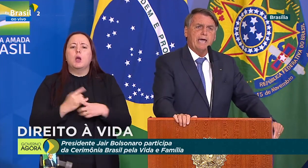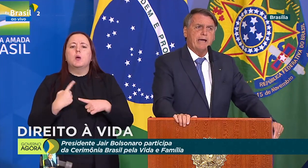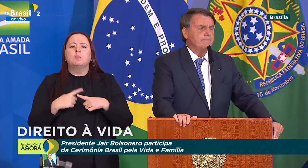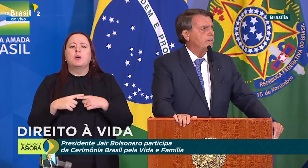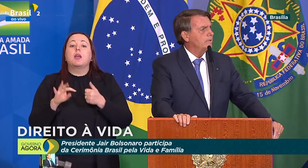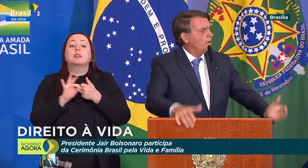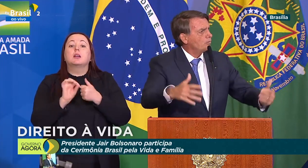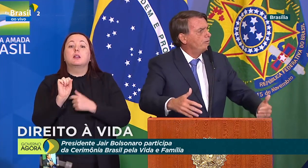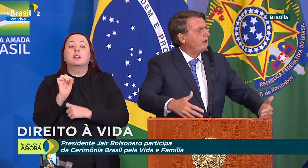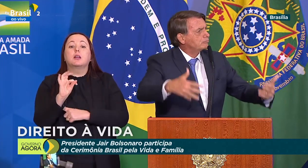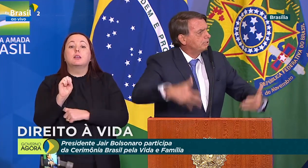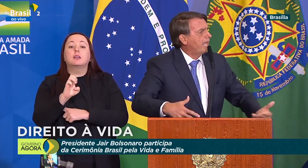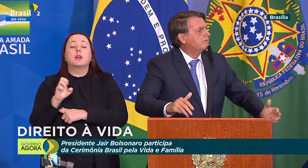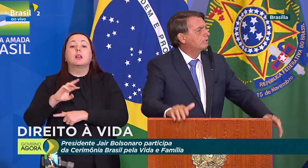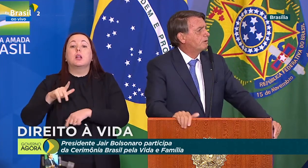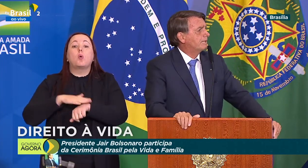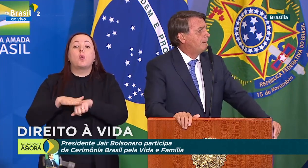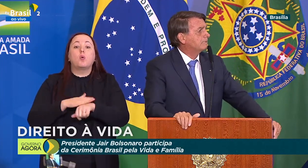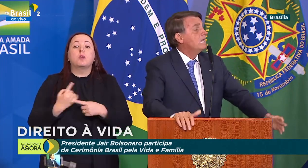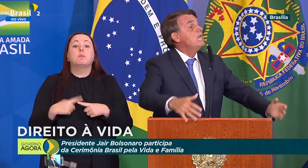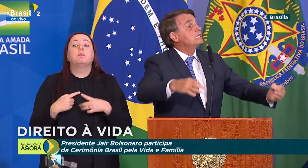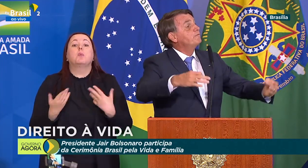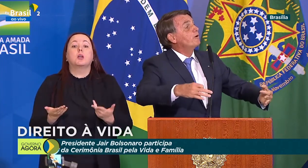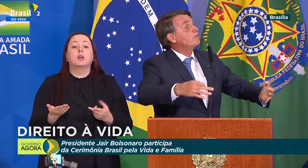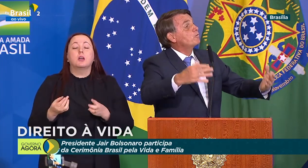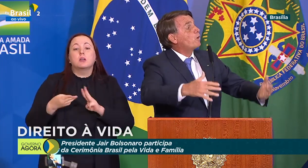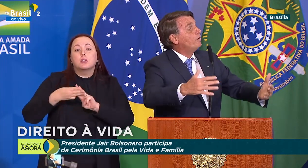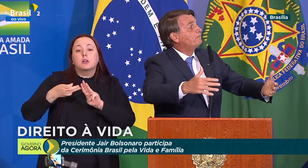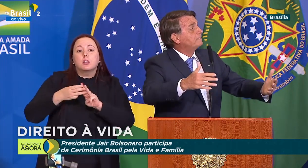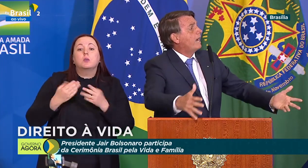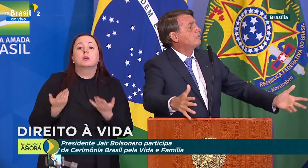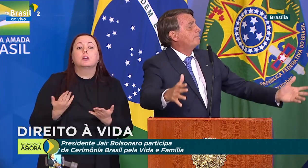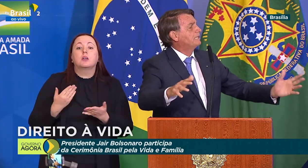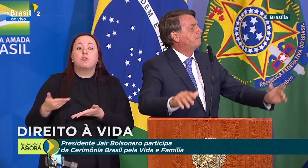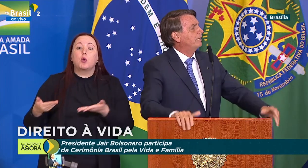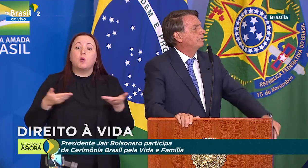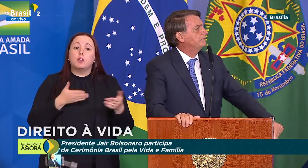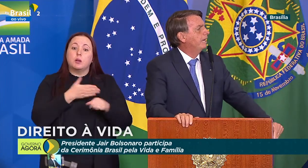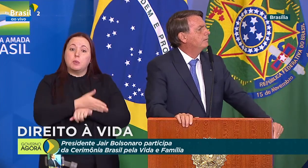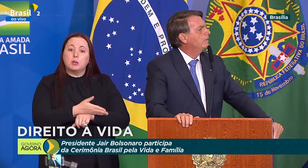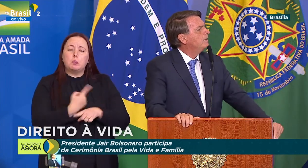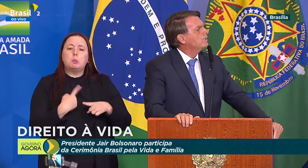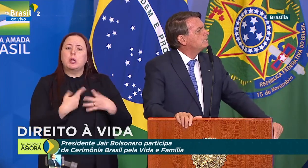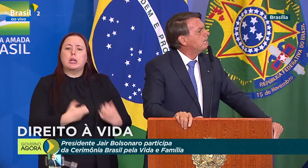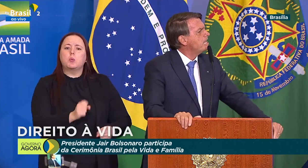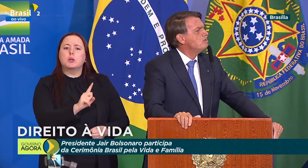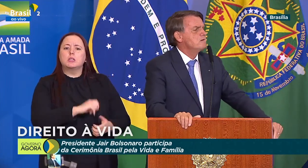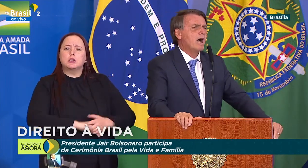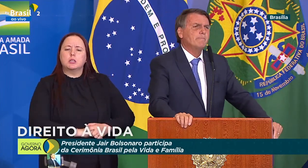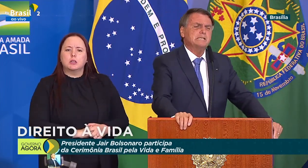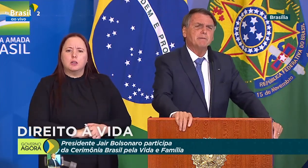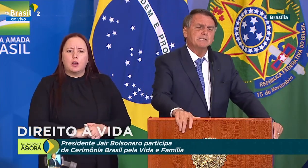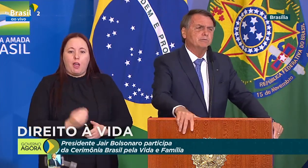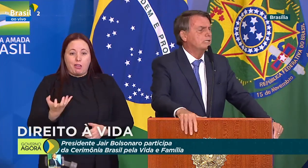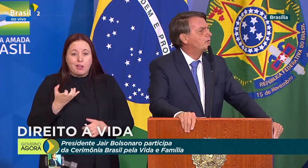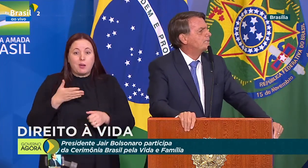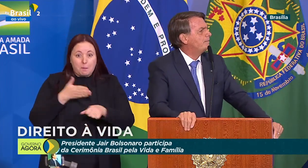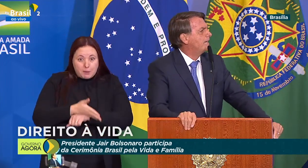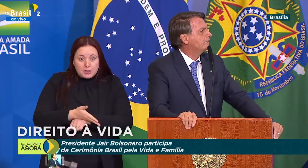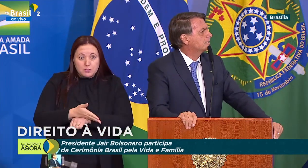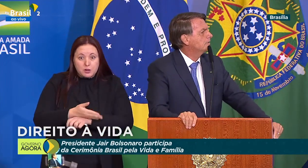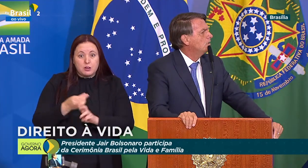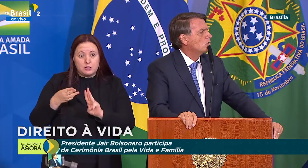os técnicos do TSE não converso com o sexo das suas famosas que foram convidados a participar do critério tirinho a